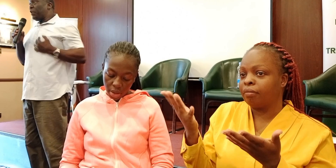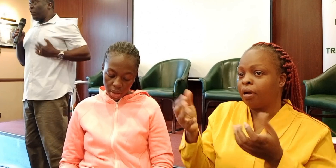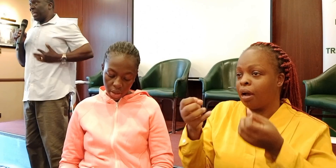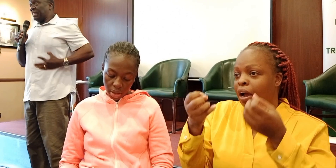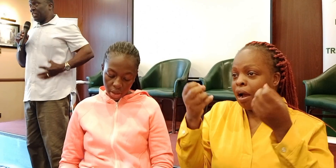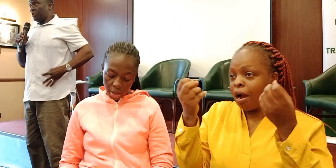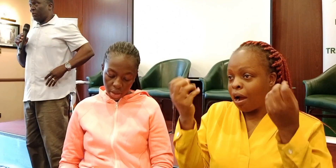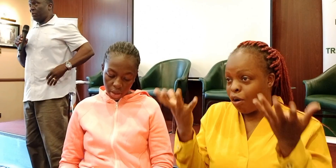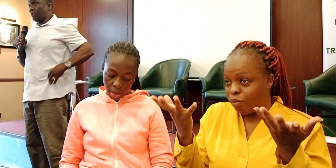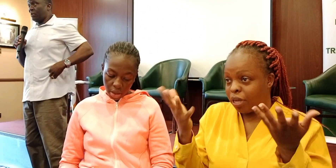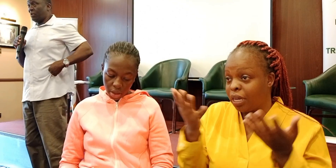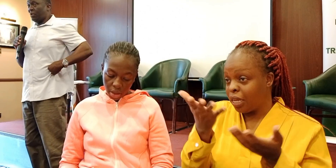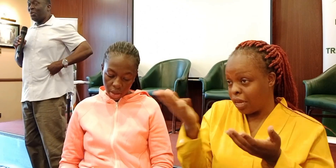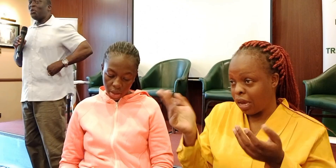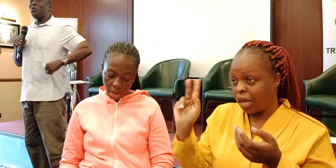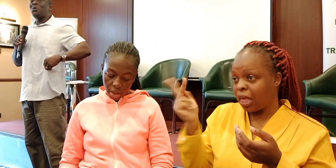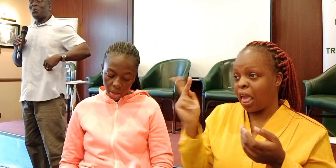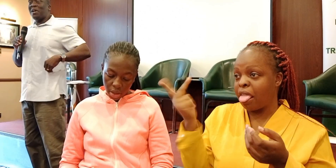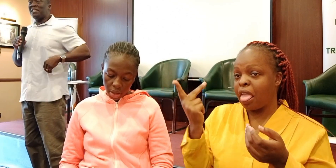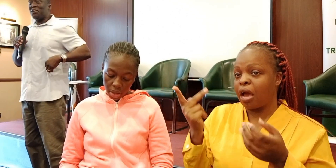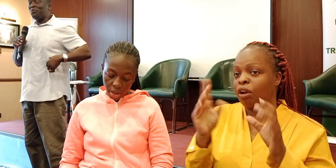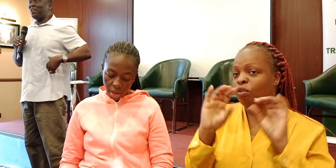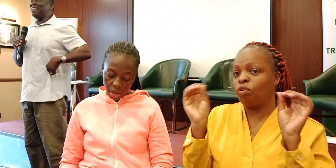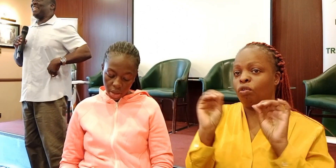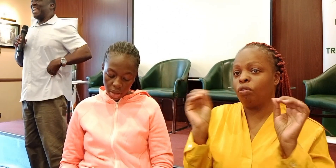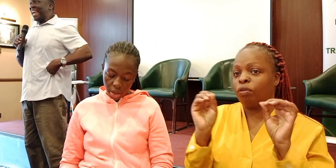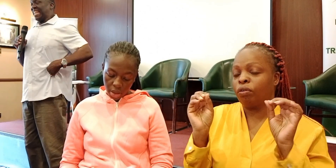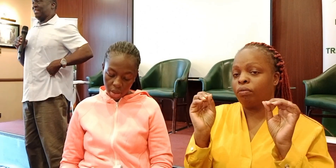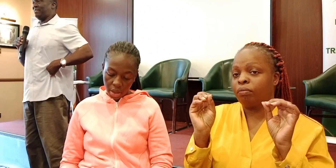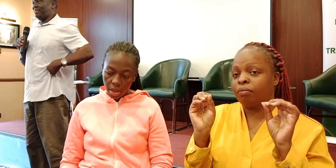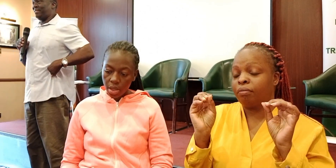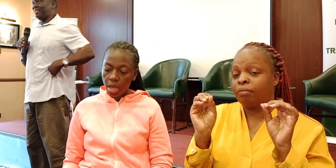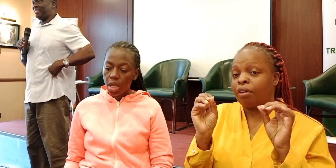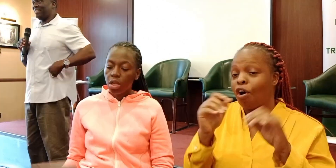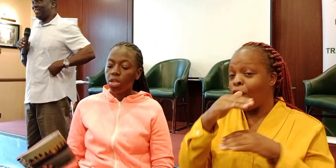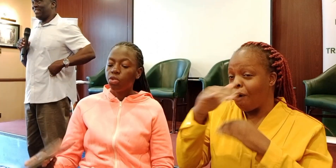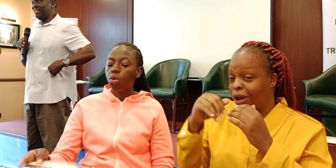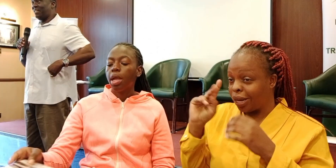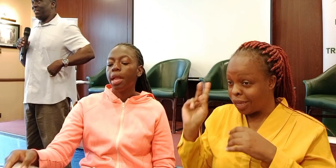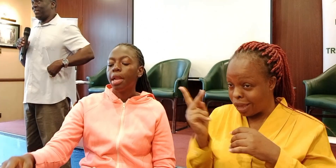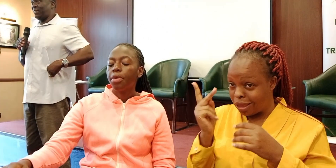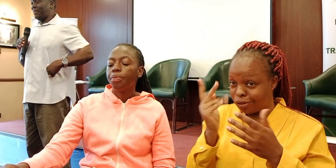Kwa hivyo sote tunao Kenya, sio? Naam. Lugha ya taifa ni gani?